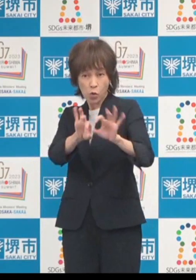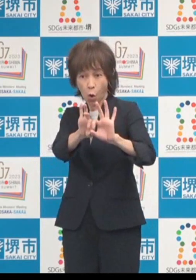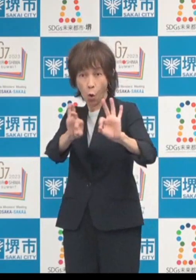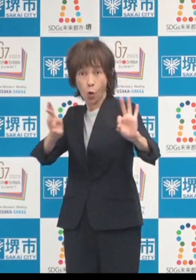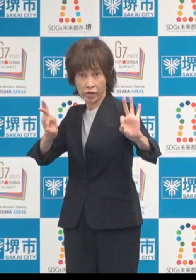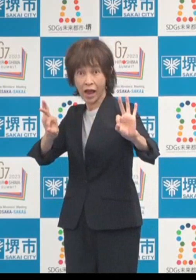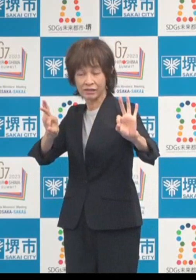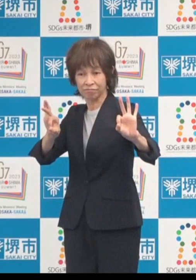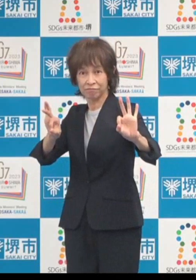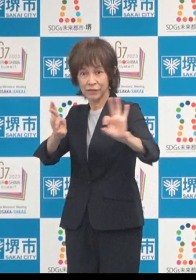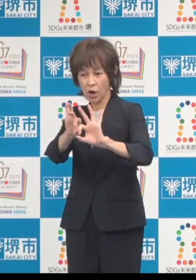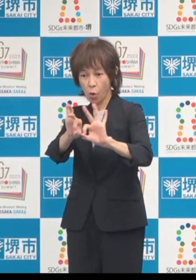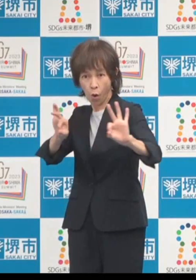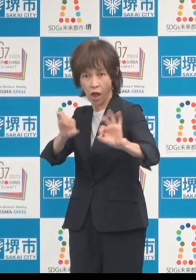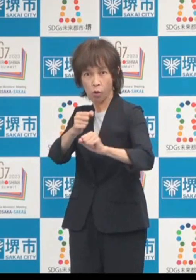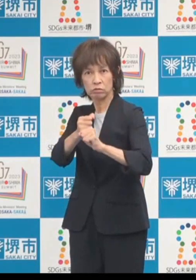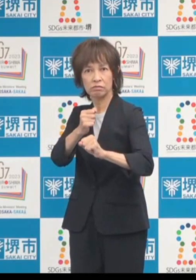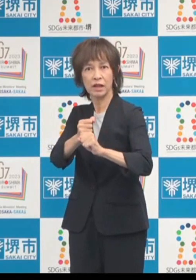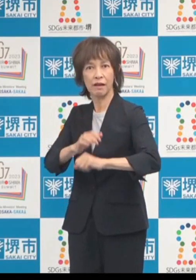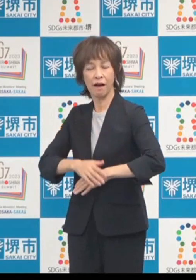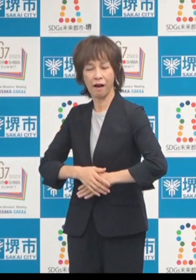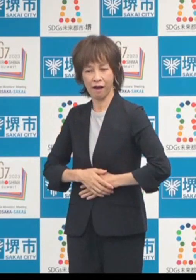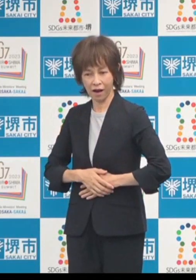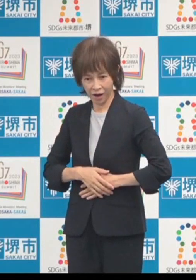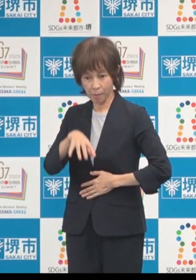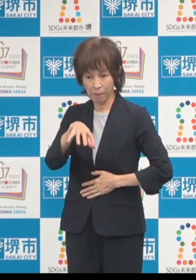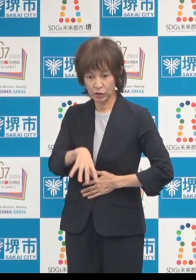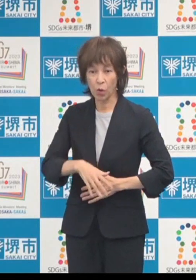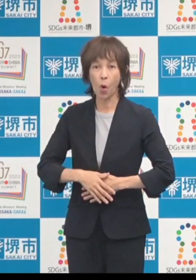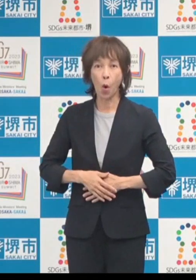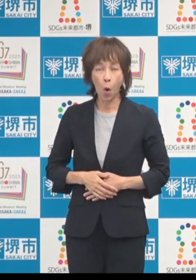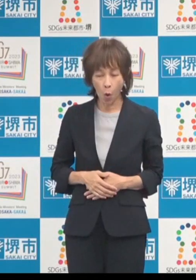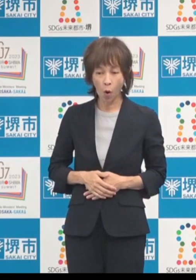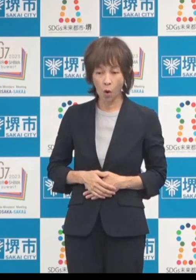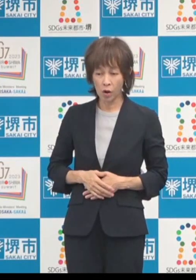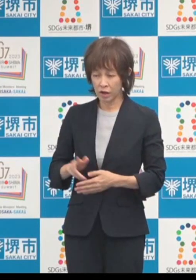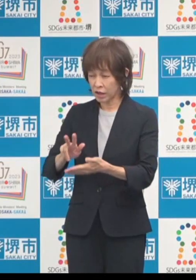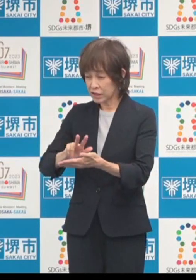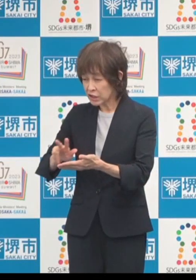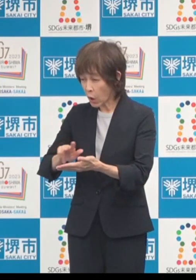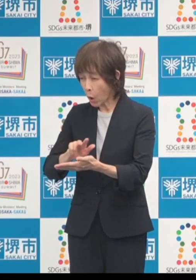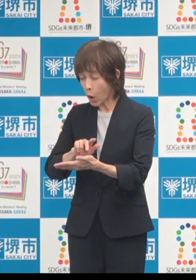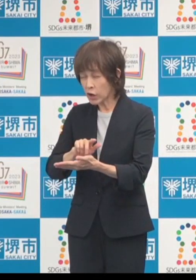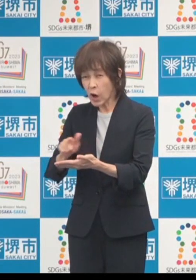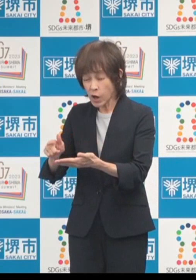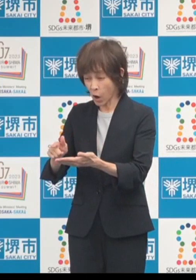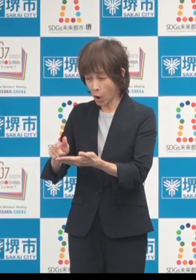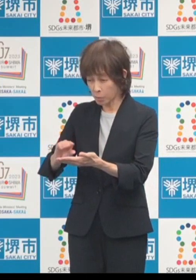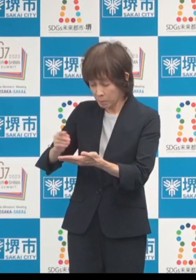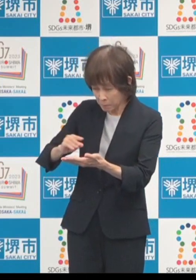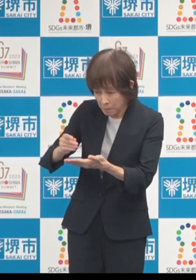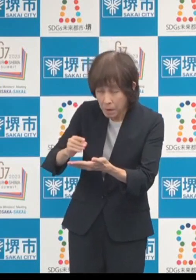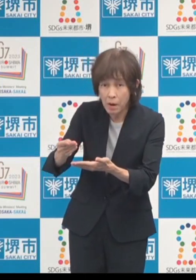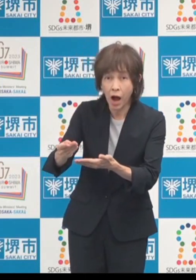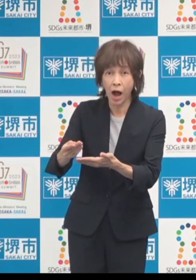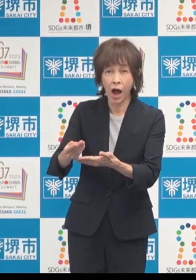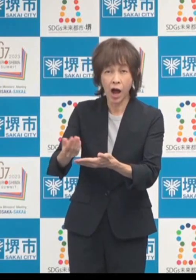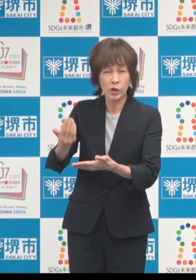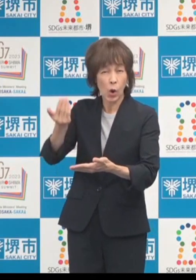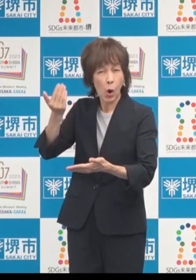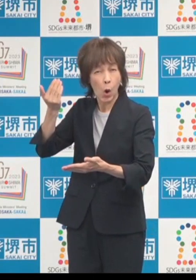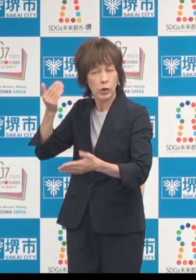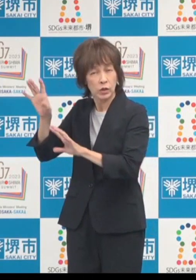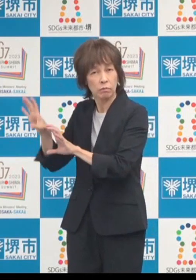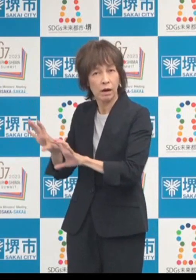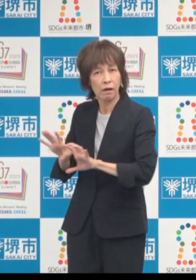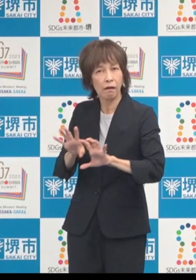銃の本体ですね、重心を製作していた鍛冶場です。残された資料から当時の再現を目指して整備を現